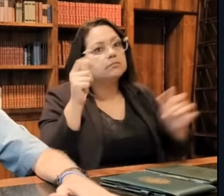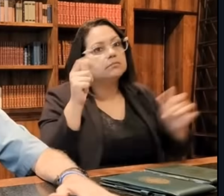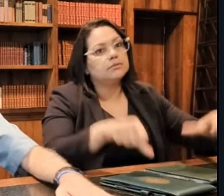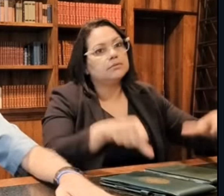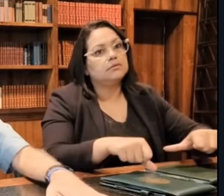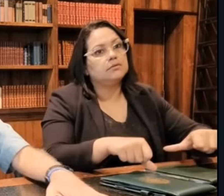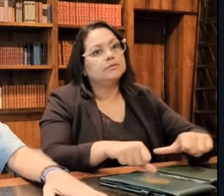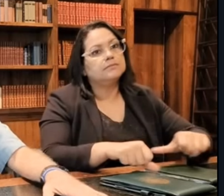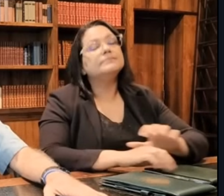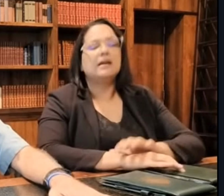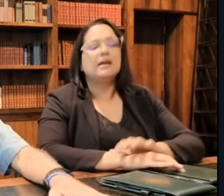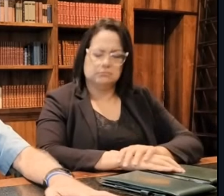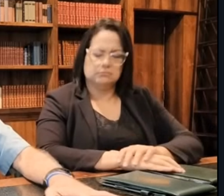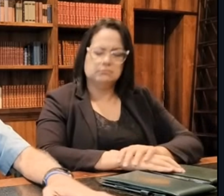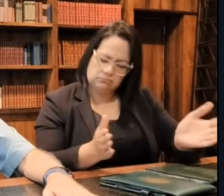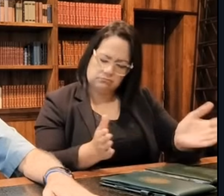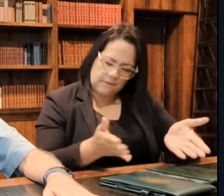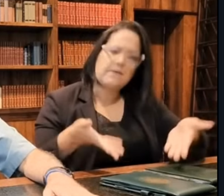Mas vamos lá.